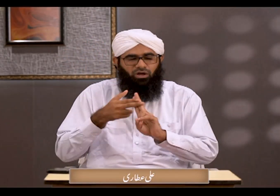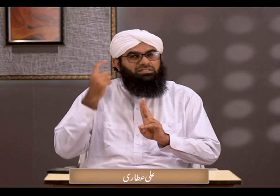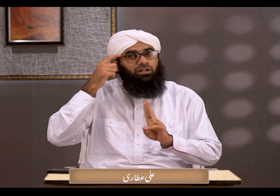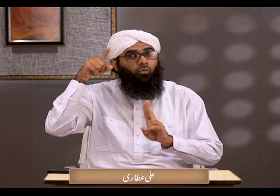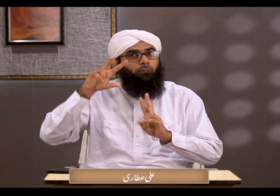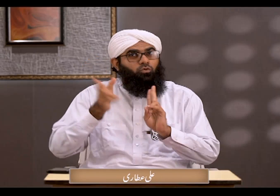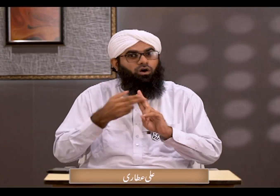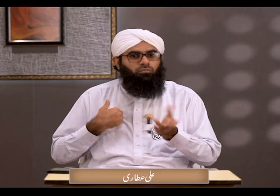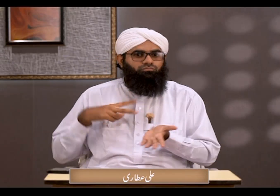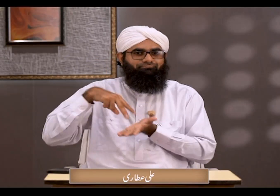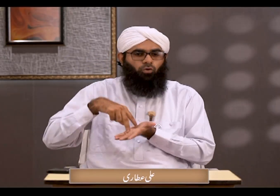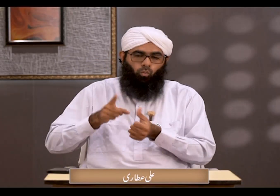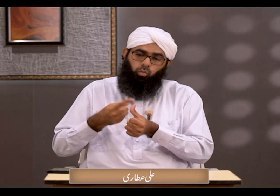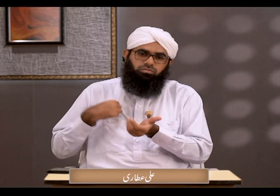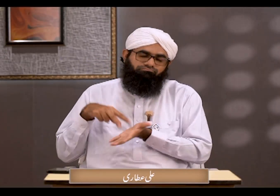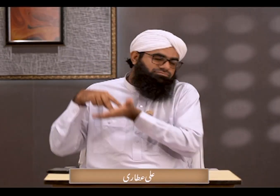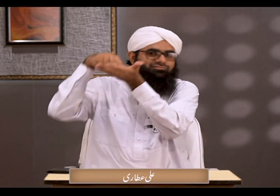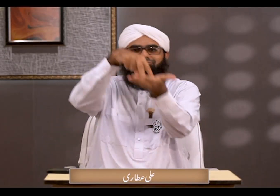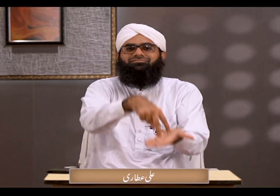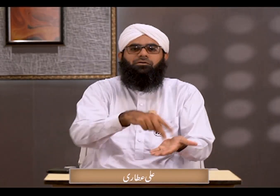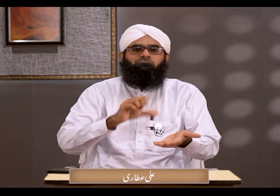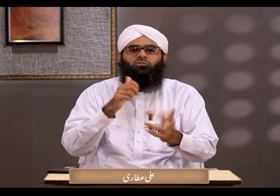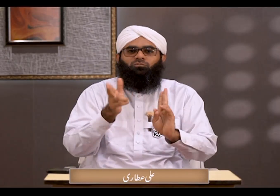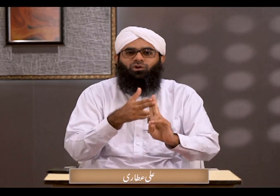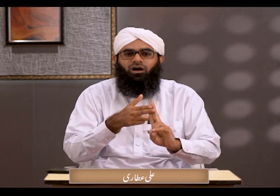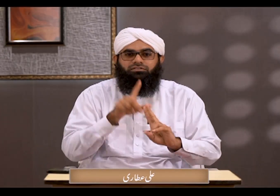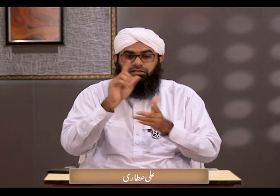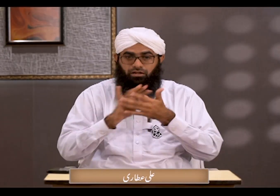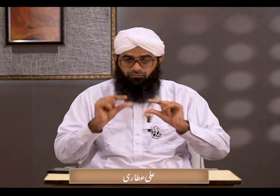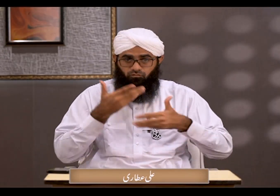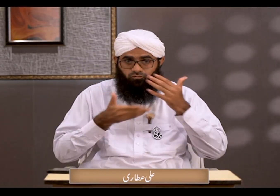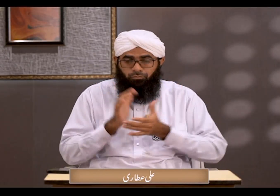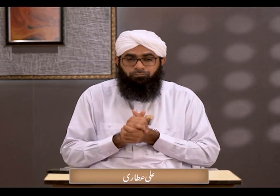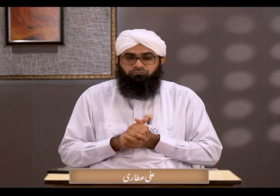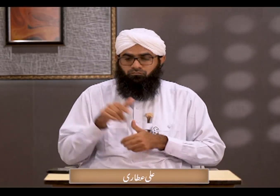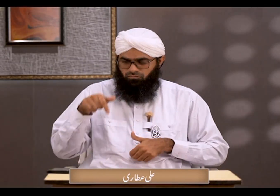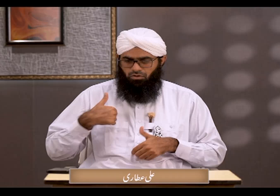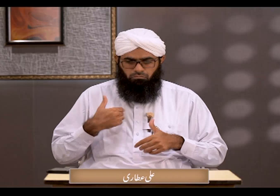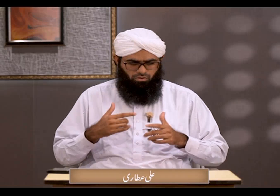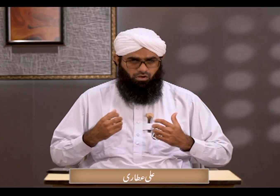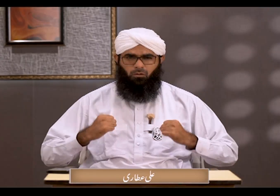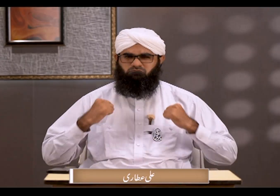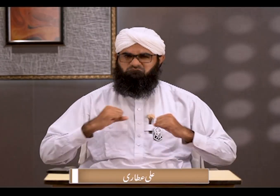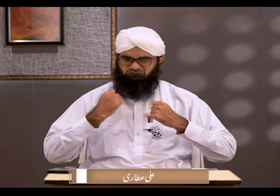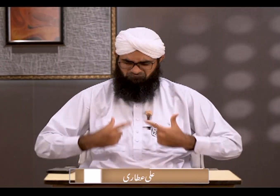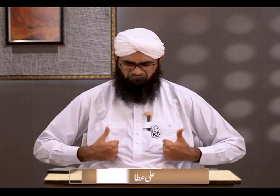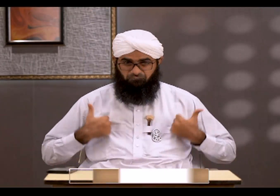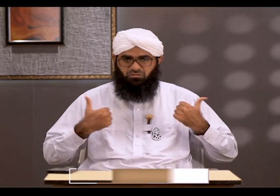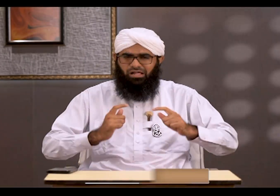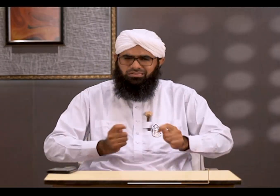کا تخت دوسرے کے پاس چلا جائے گا۔ ایک روایت میں ہے کہ ان کے پاس نہایت اعلیٰ درجے کی سواریاں اور گھوڑے لائے جائیں گے، اور